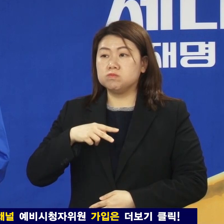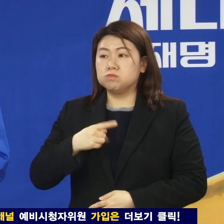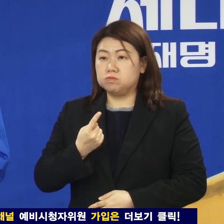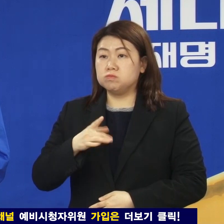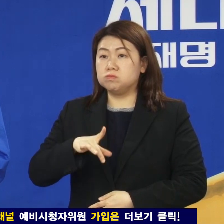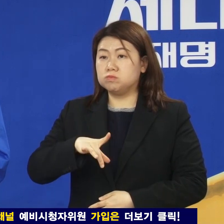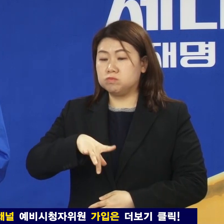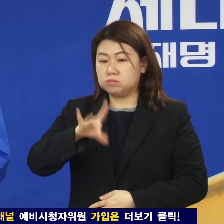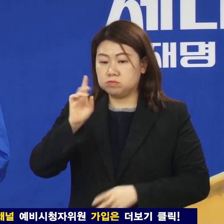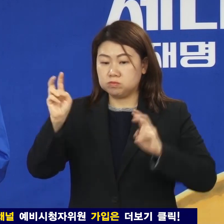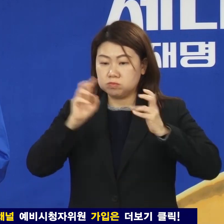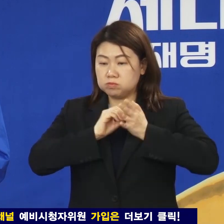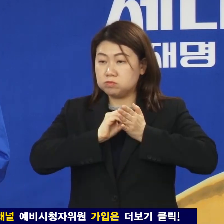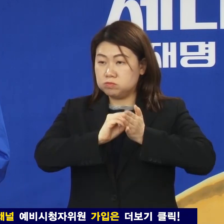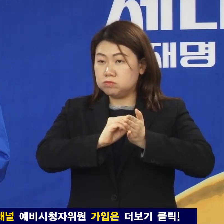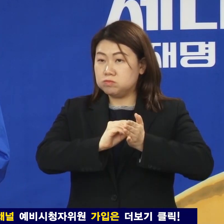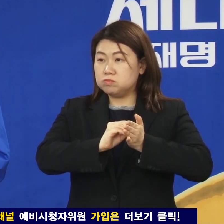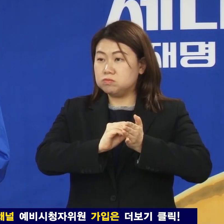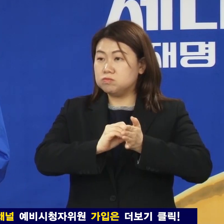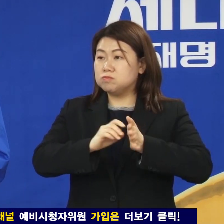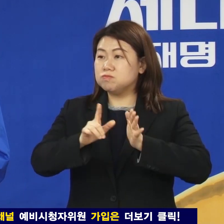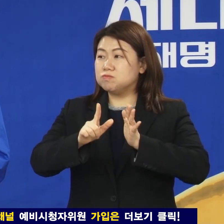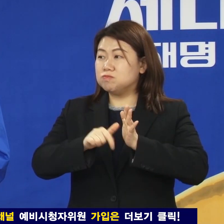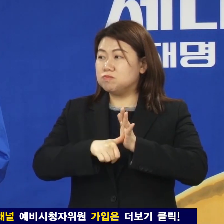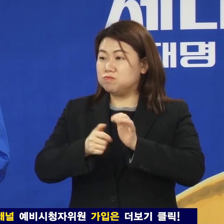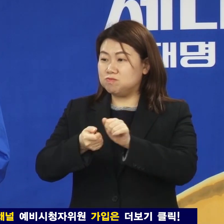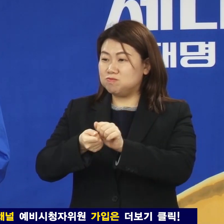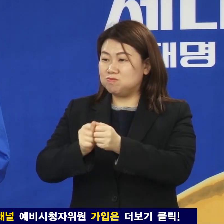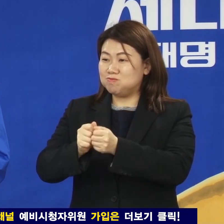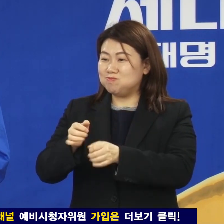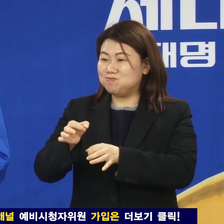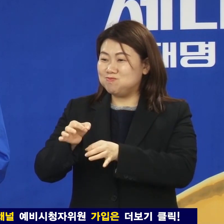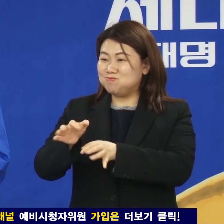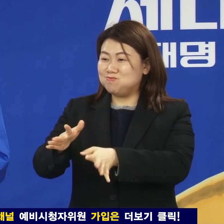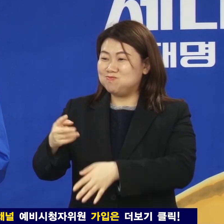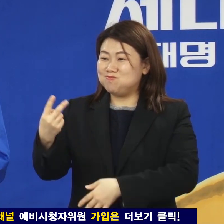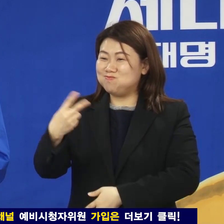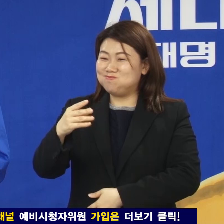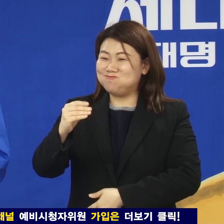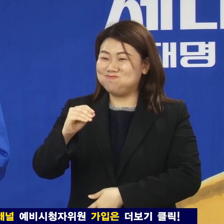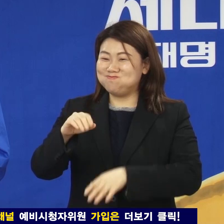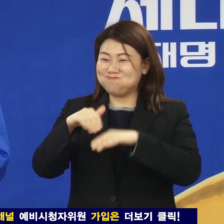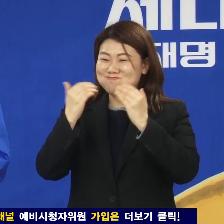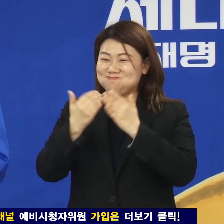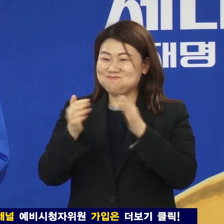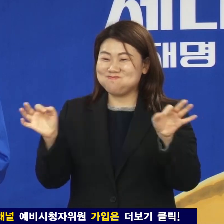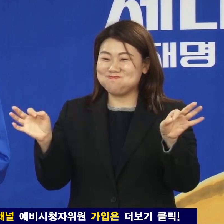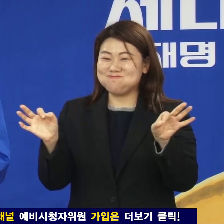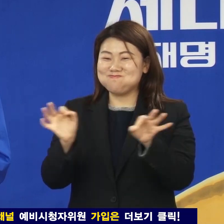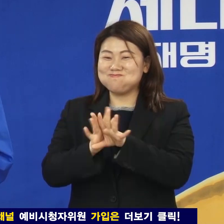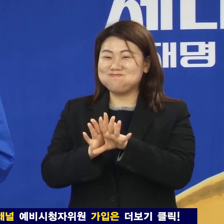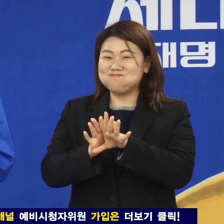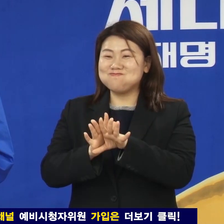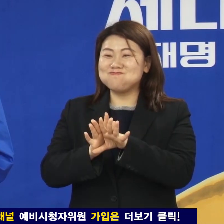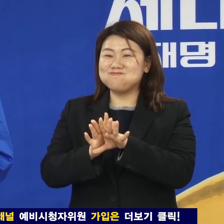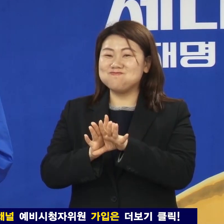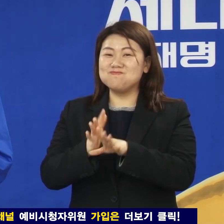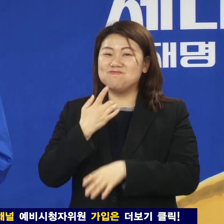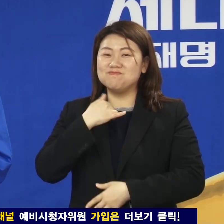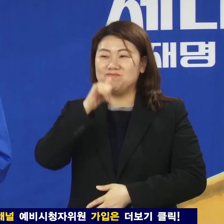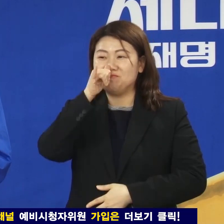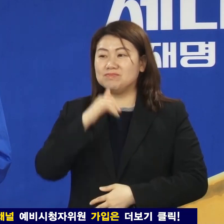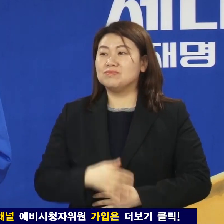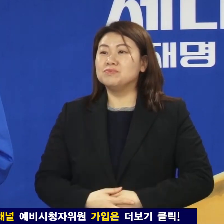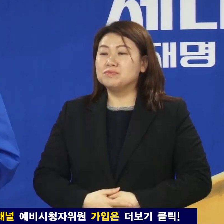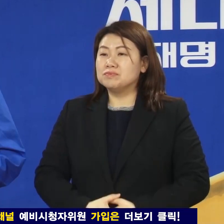직장 때 1 주식투자 해가지고 소 말 1 20,000,000원 쫄딱 날려 가지고 몇 년 그것의 했던 기억이 납니다